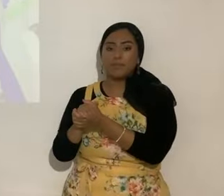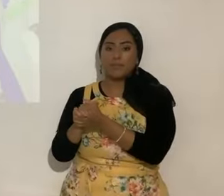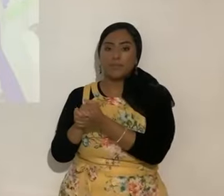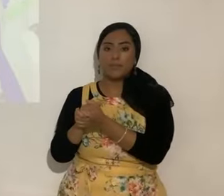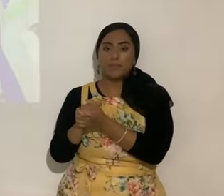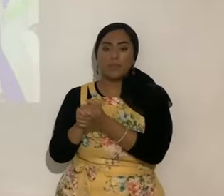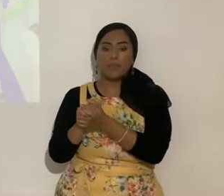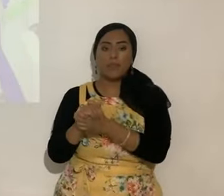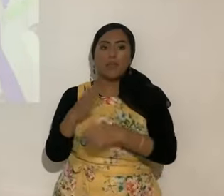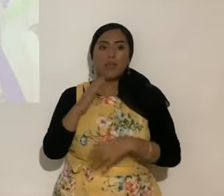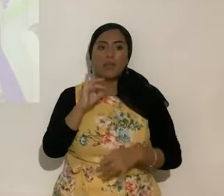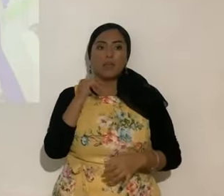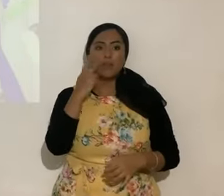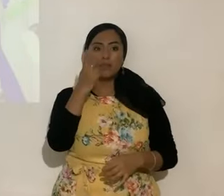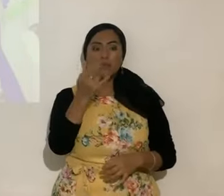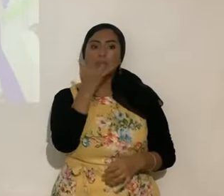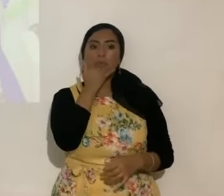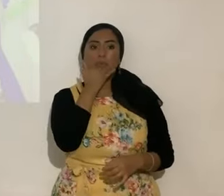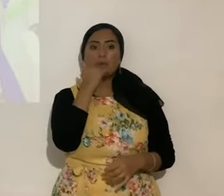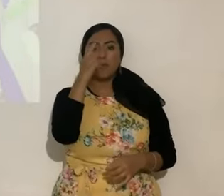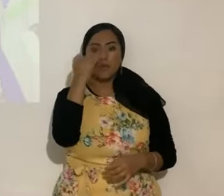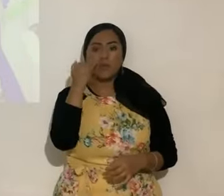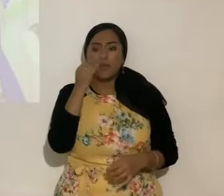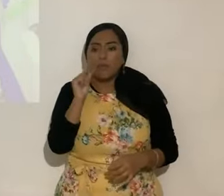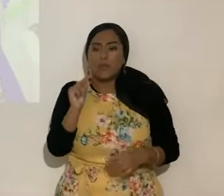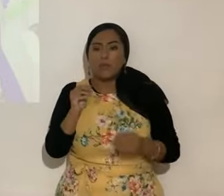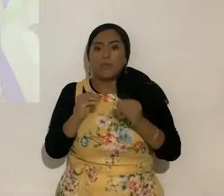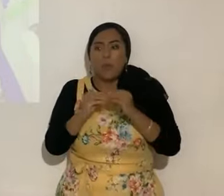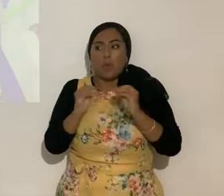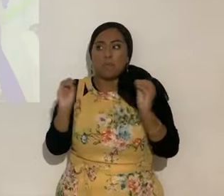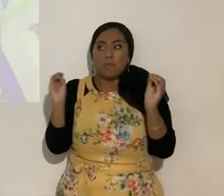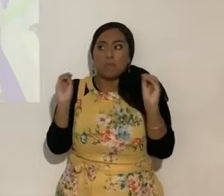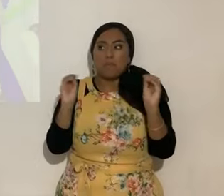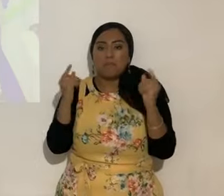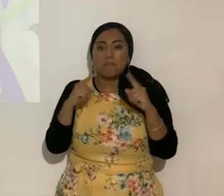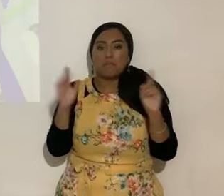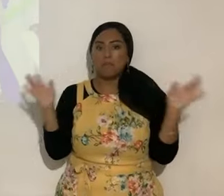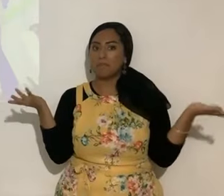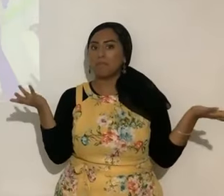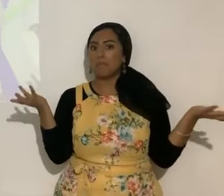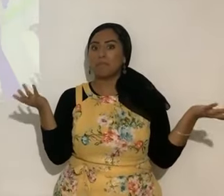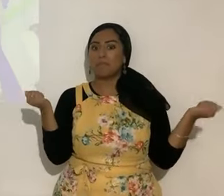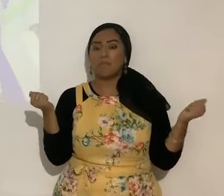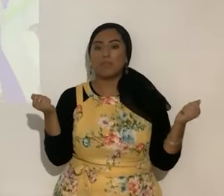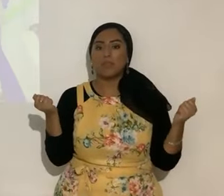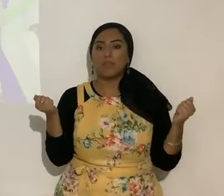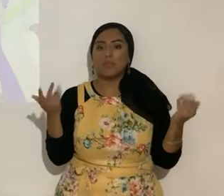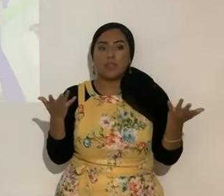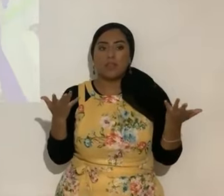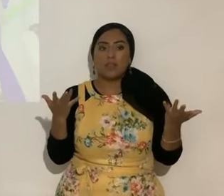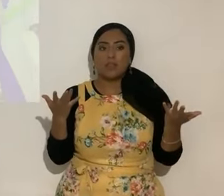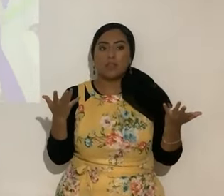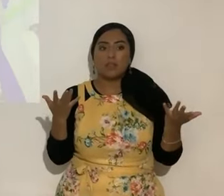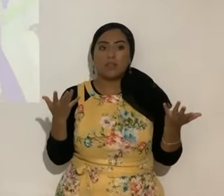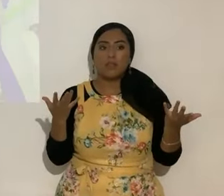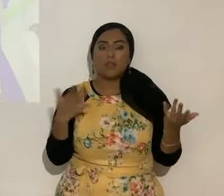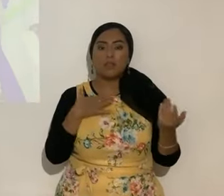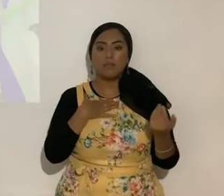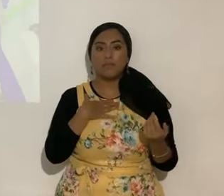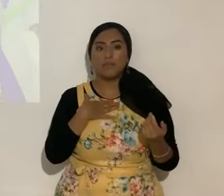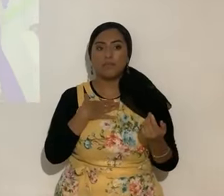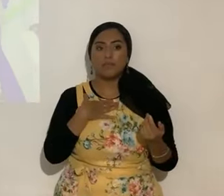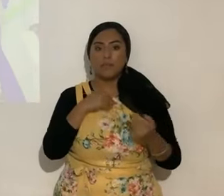yo también yo lo veía mal, porque hubiera subido unos kilitos, y no hubiera pasado nada, no, también, yo no estoy, yo